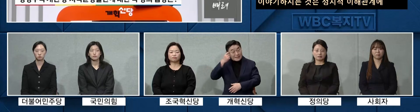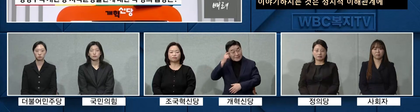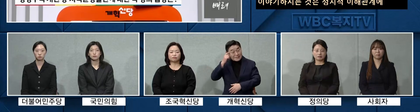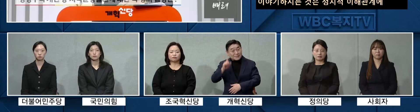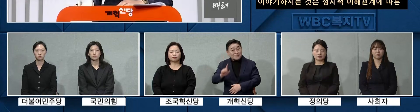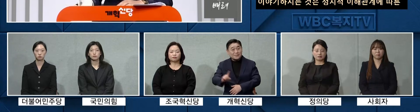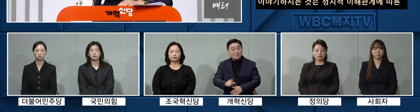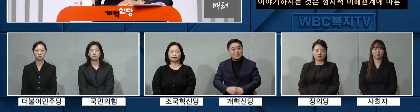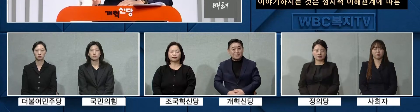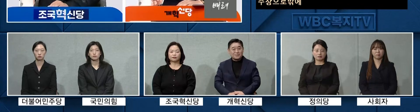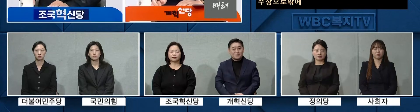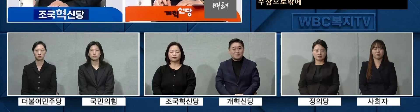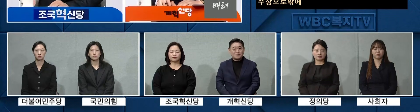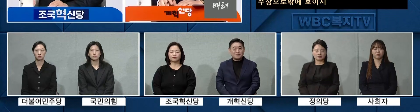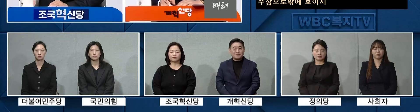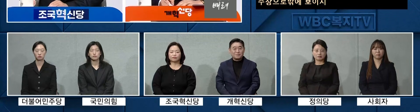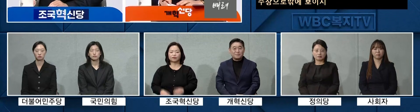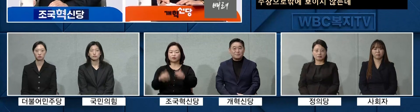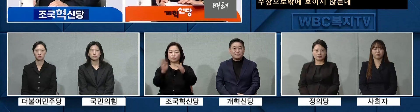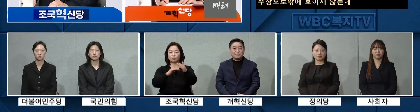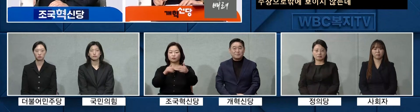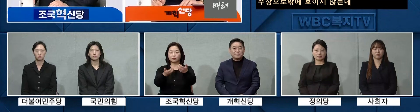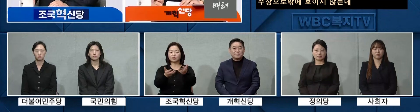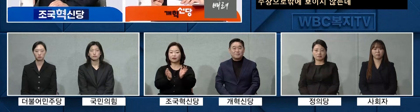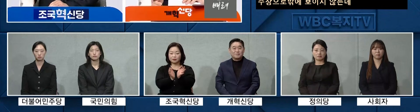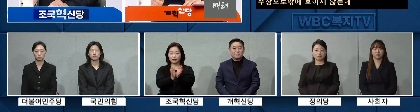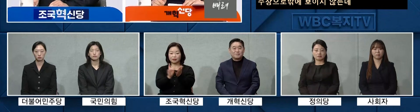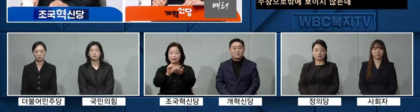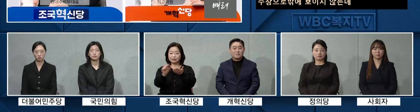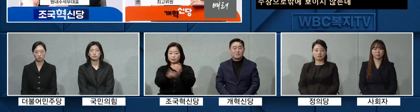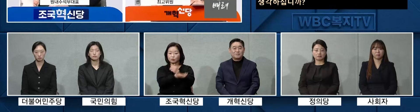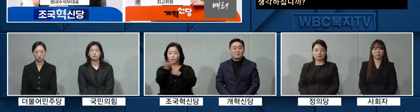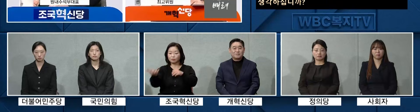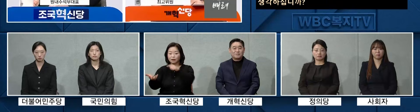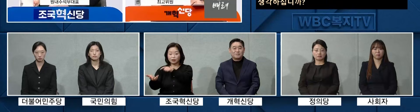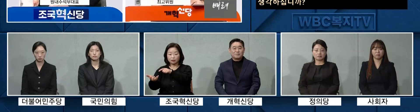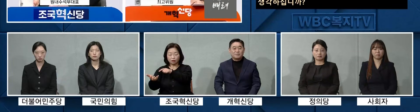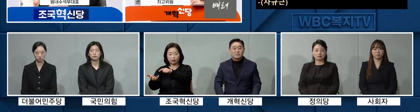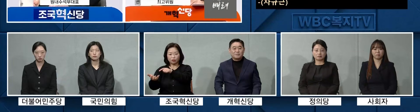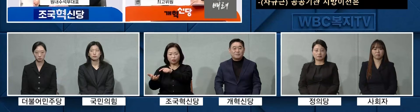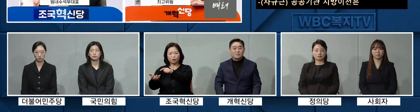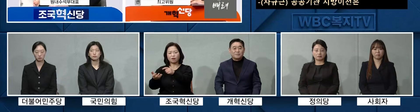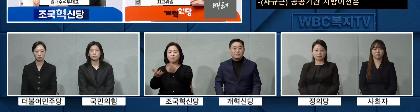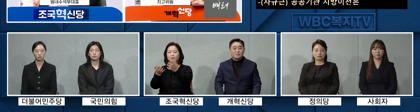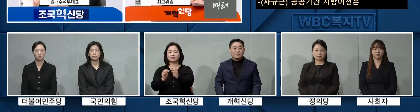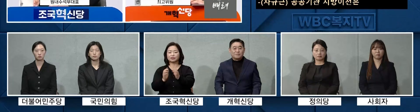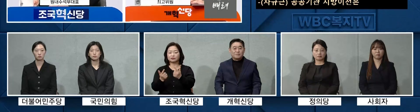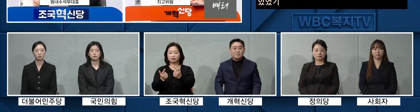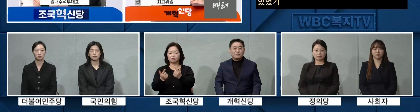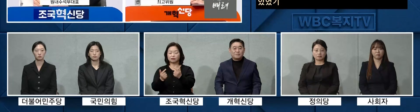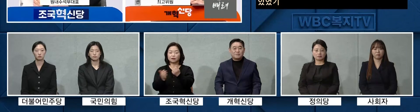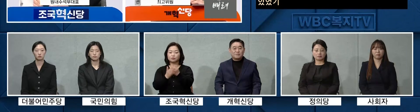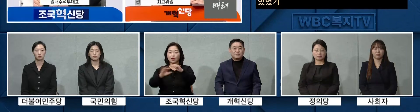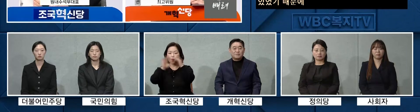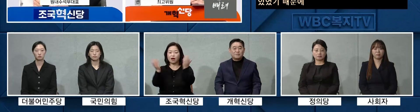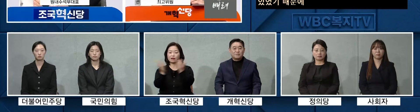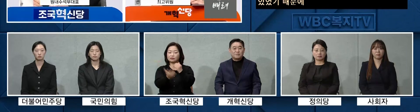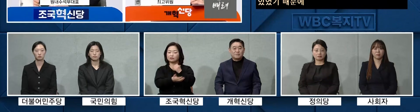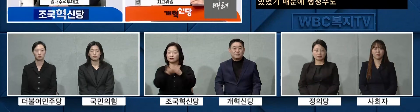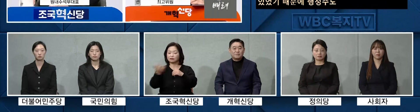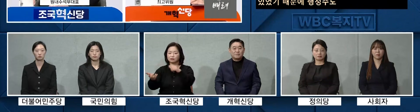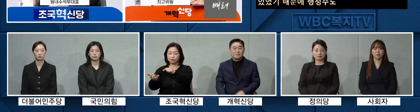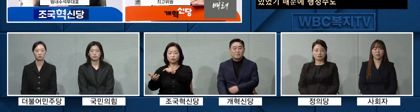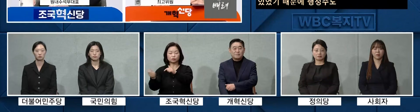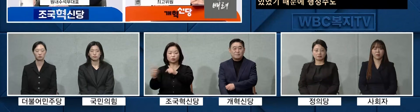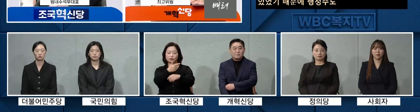어떻게 생각하십니까? 공공기관 지방 이전 한계가 있었기 때문에 행정수도 완전 이전과 대법원 지방